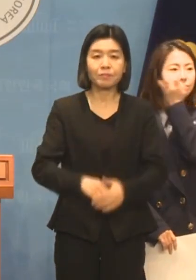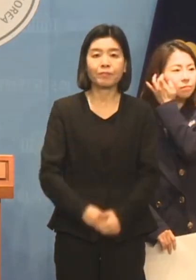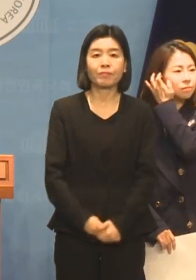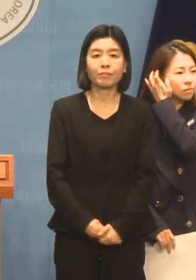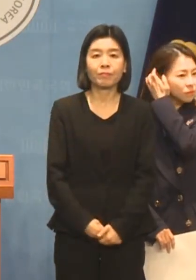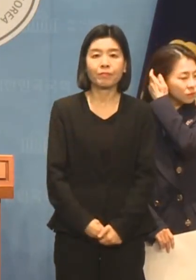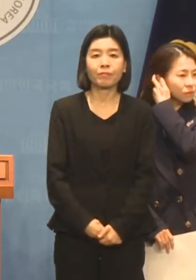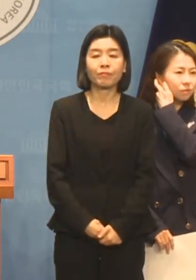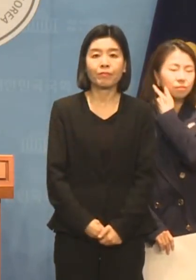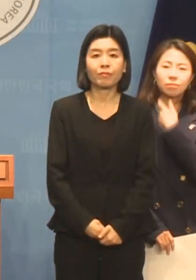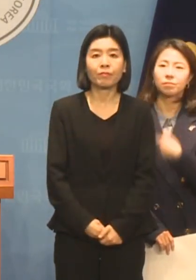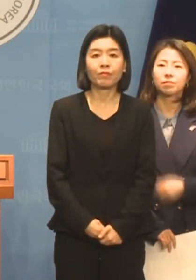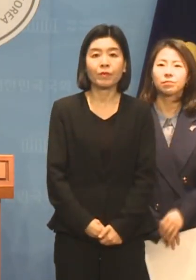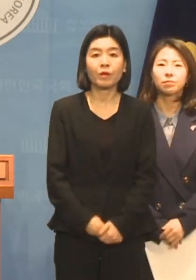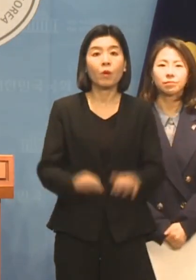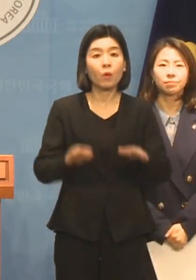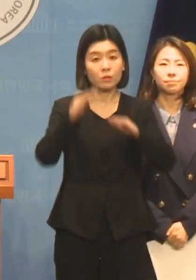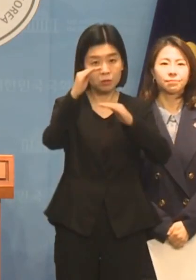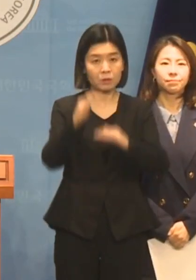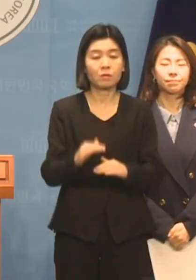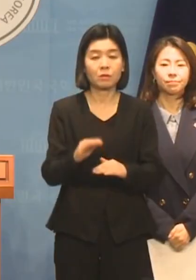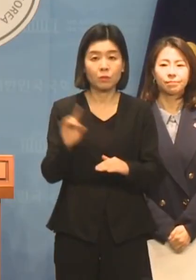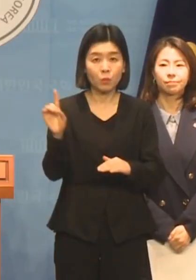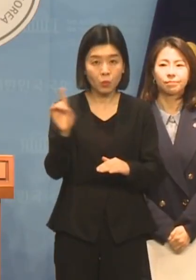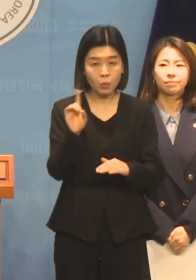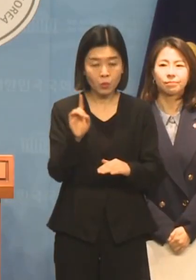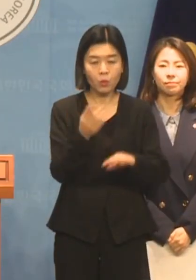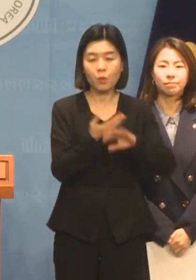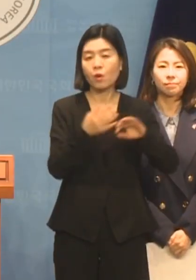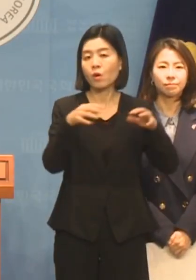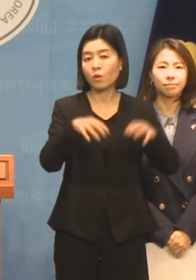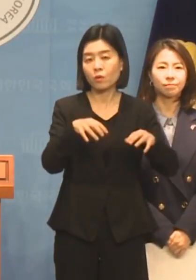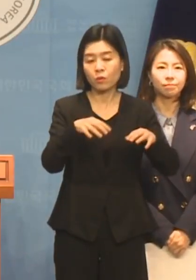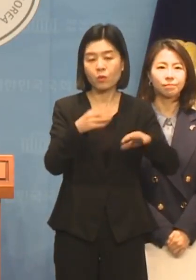오늘 저희가 밝히게 될 내용은 외교부와